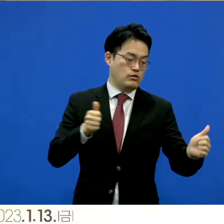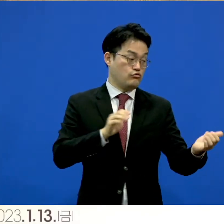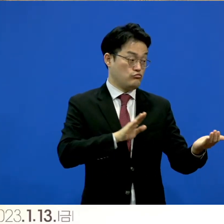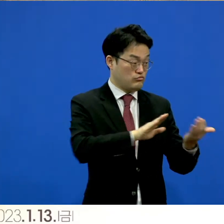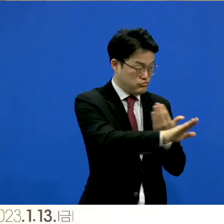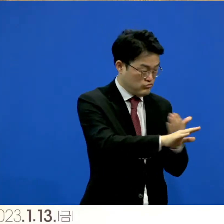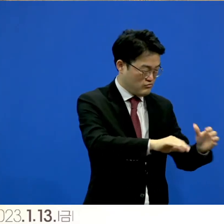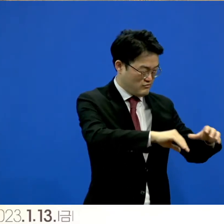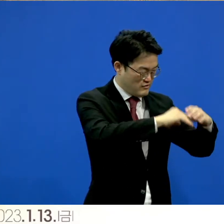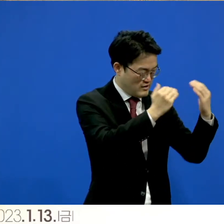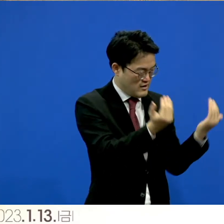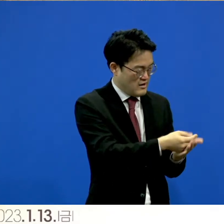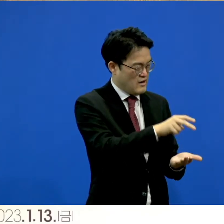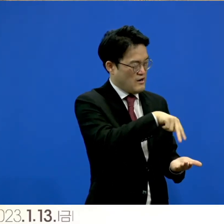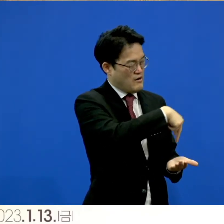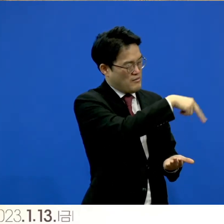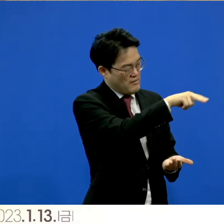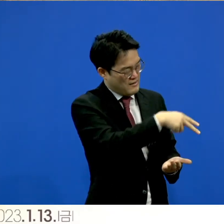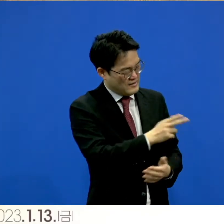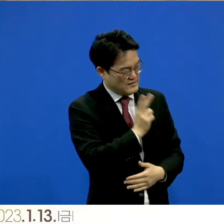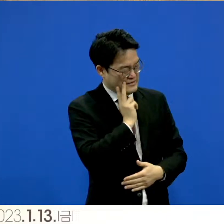누더기 같은 인생, 바닥을